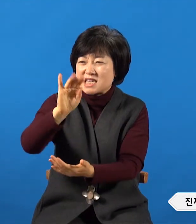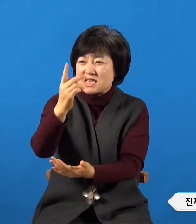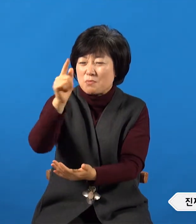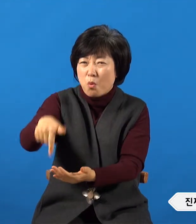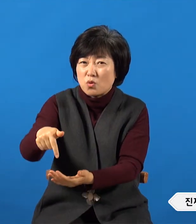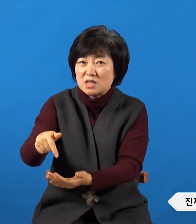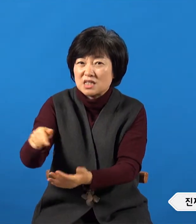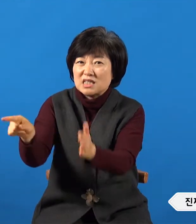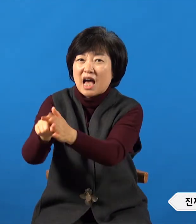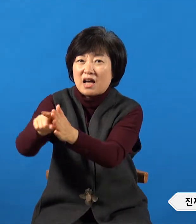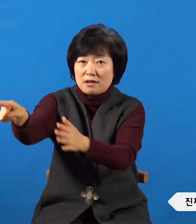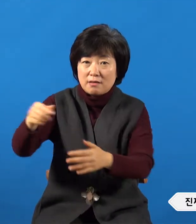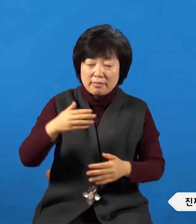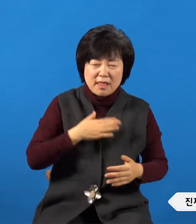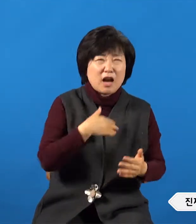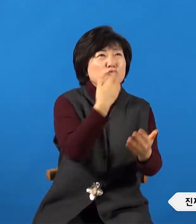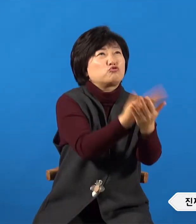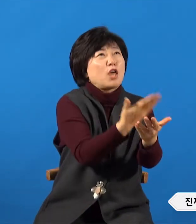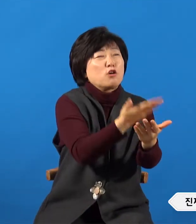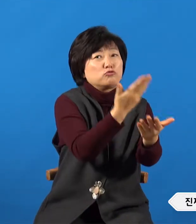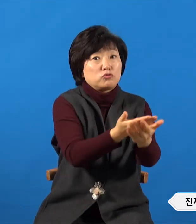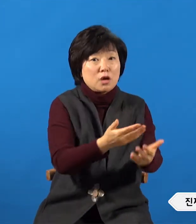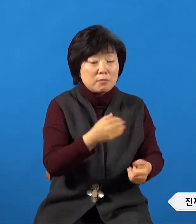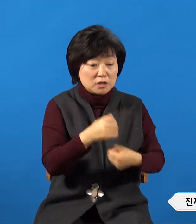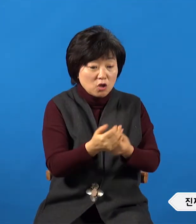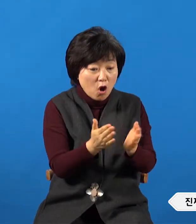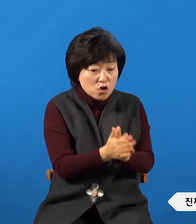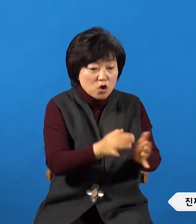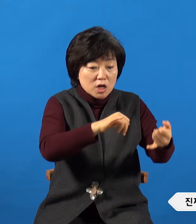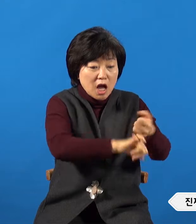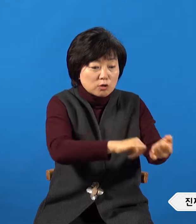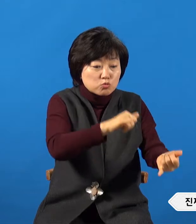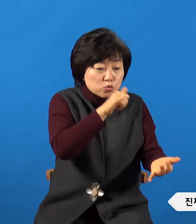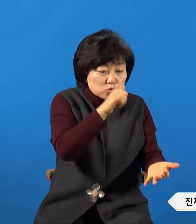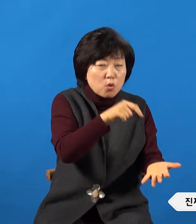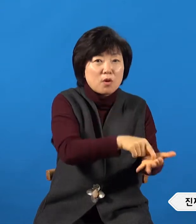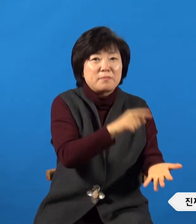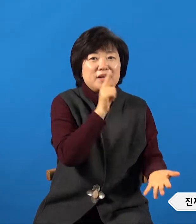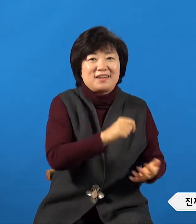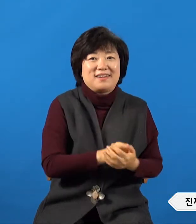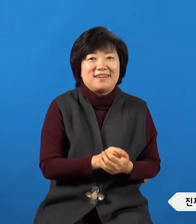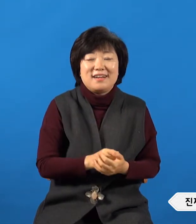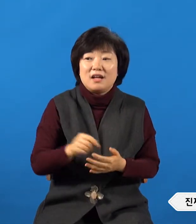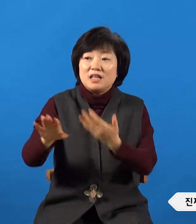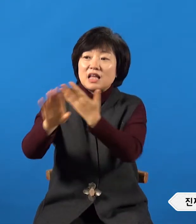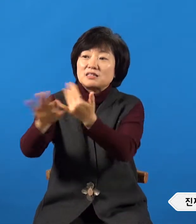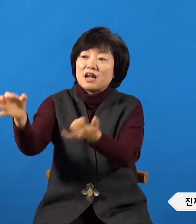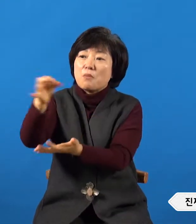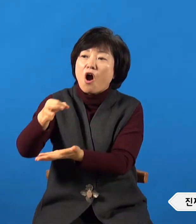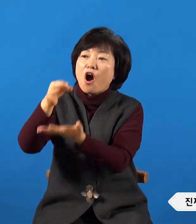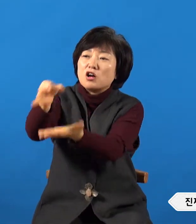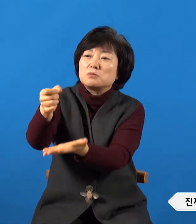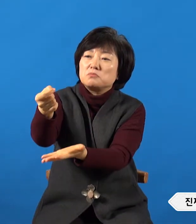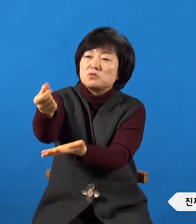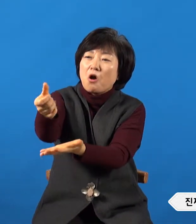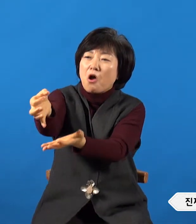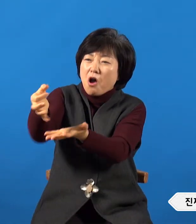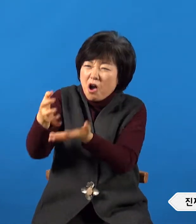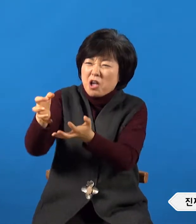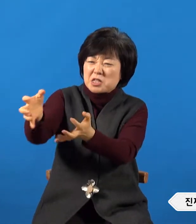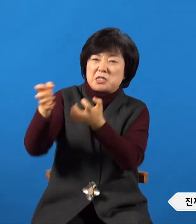이야기합니다. 내가 주시옵소서 하면은 성경의 약속이라고 말합니다. 남이 헌금을 적게 하는 것은